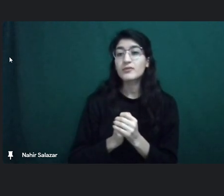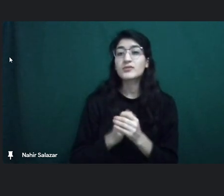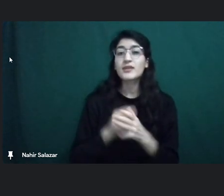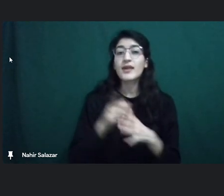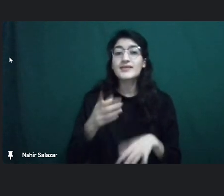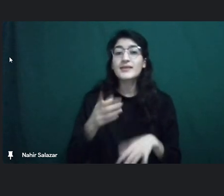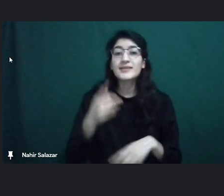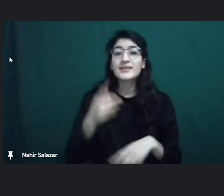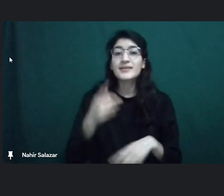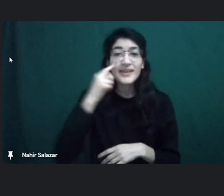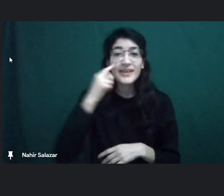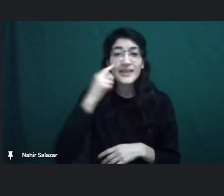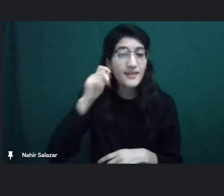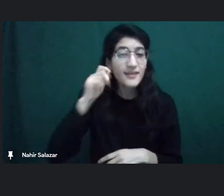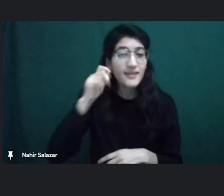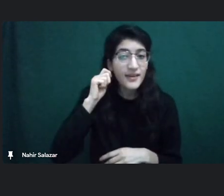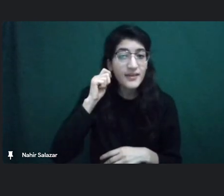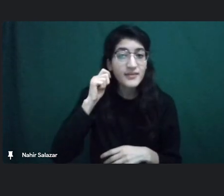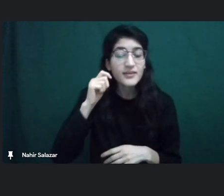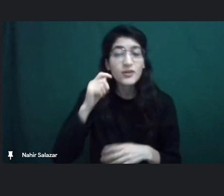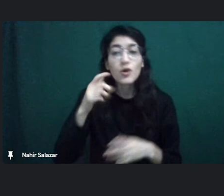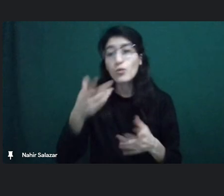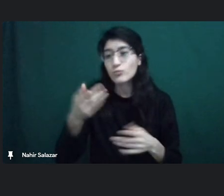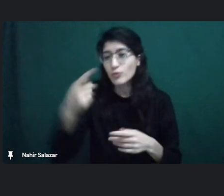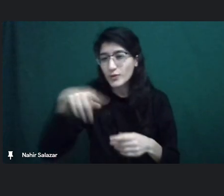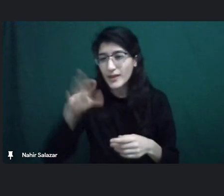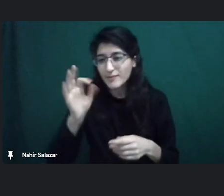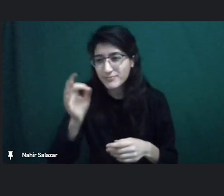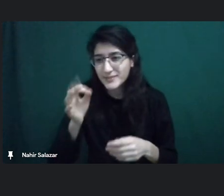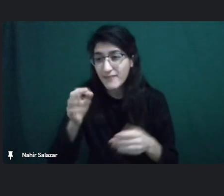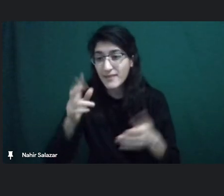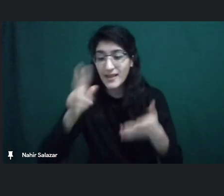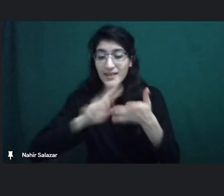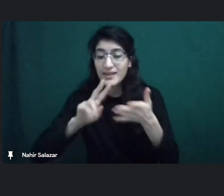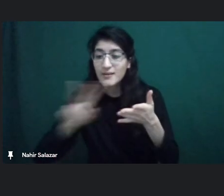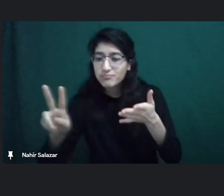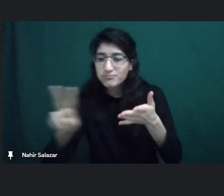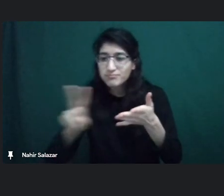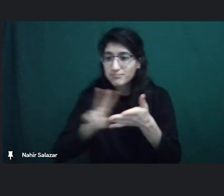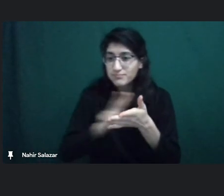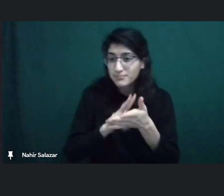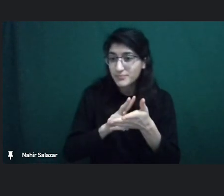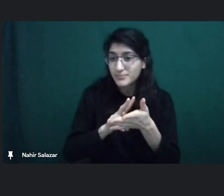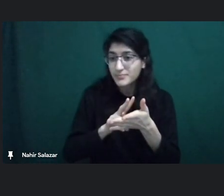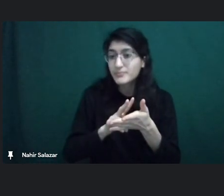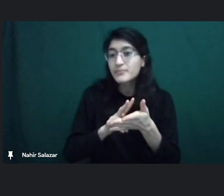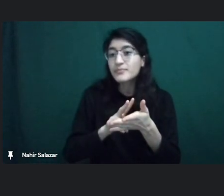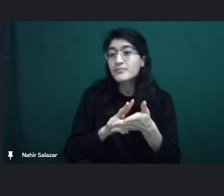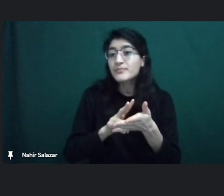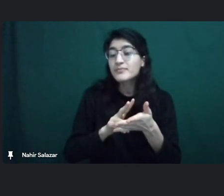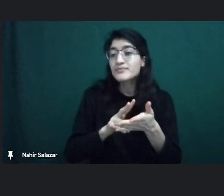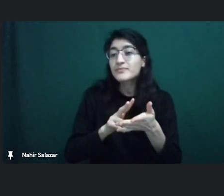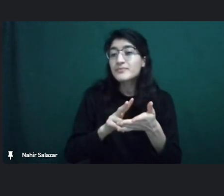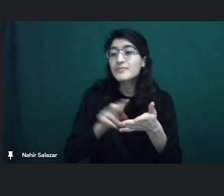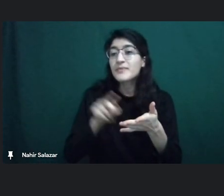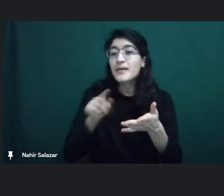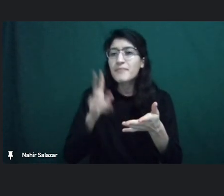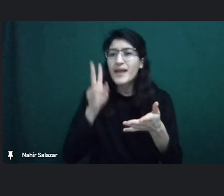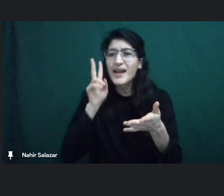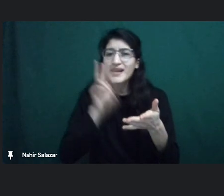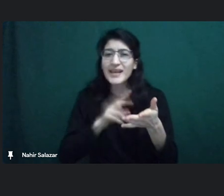lectura se lee de derecha a izquierda, leemos primero el sustantivo. Y para leer ese ING, para